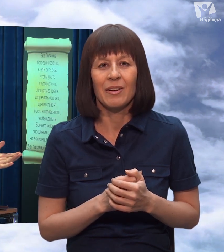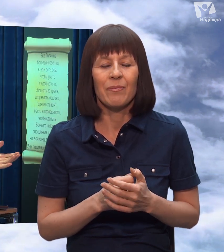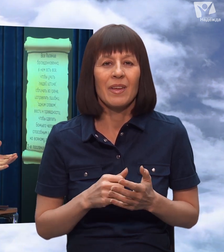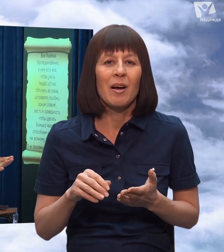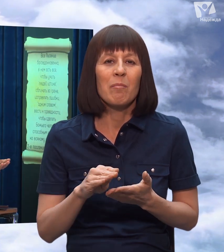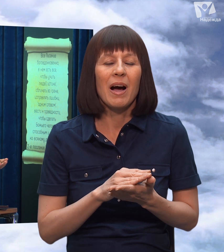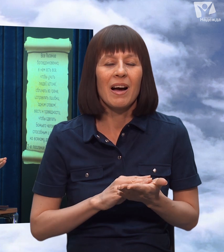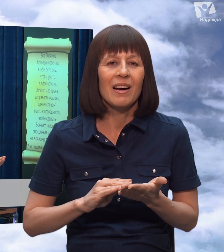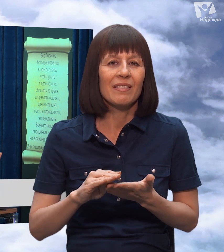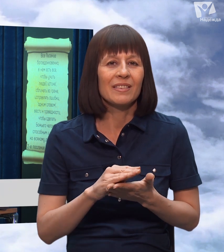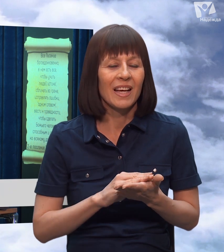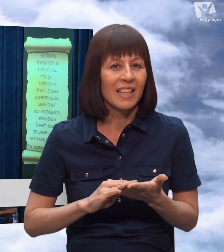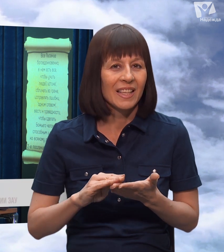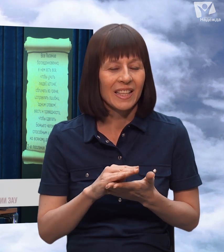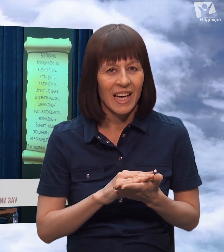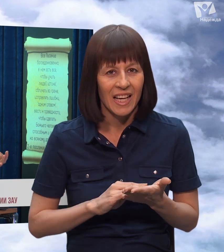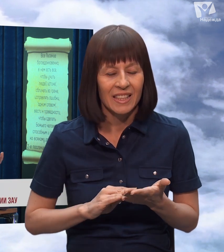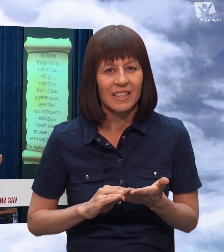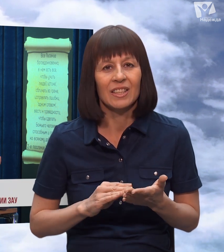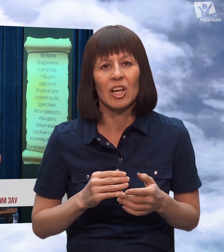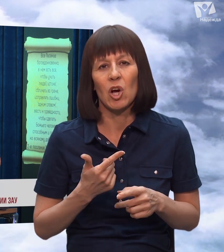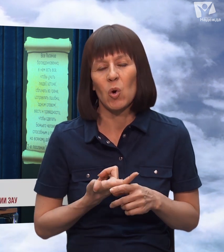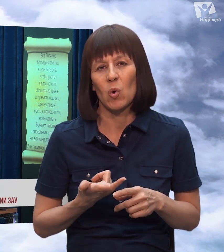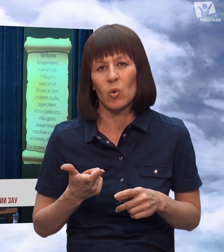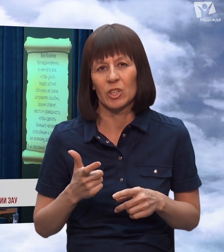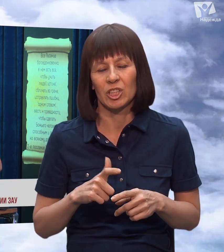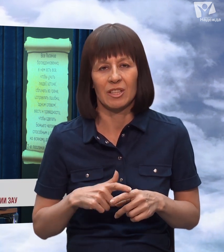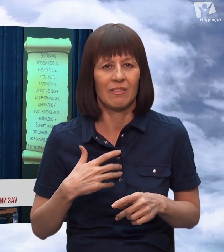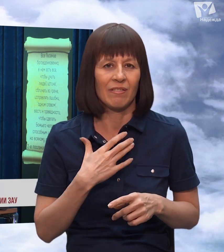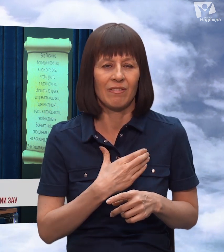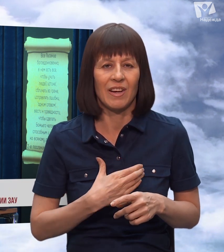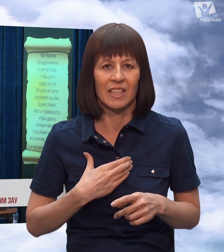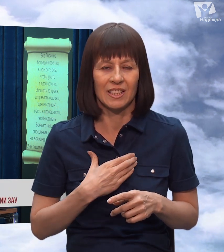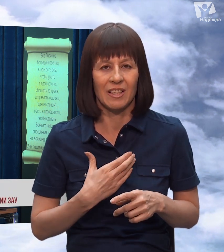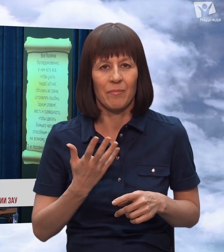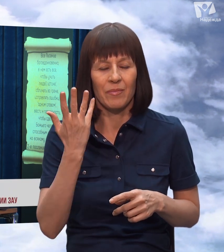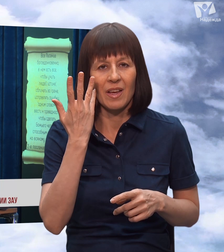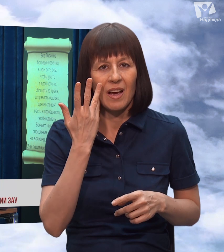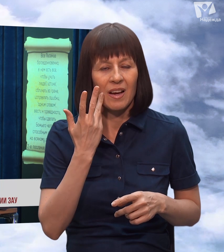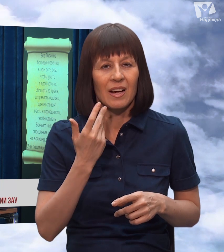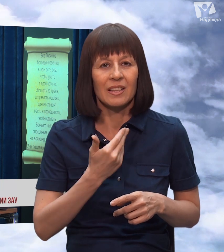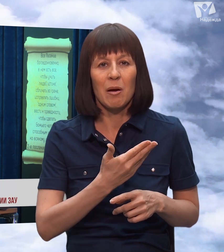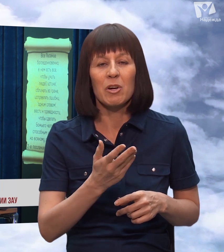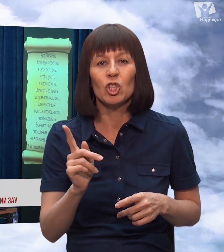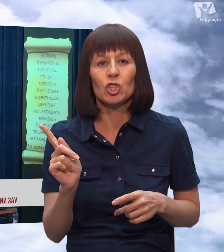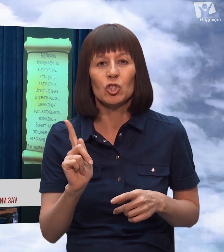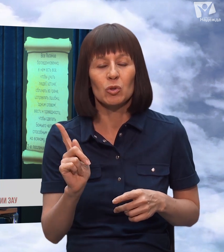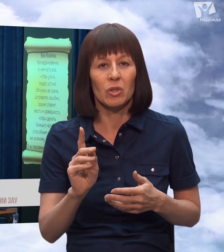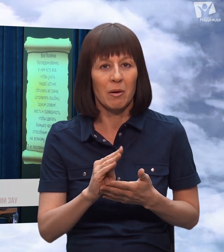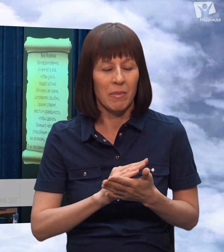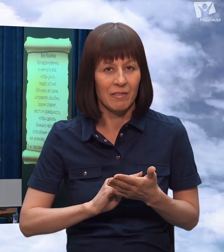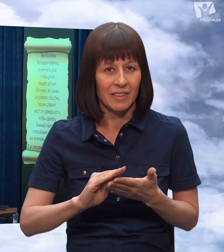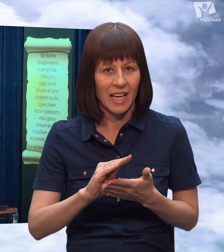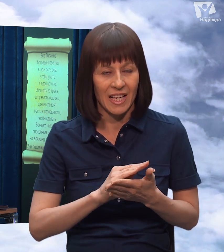мать учения и это точно то есть действительно в повторений кроется успех